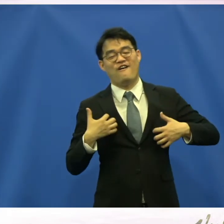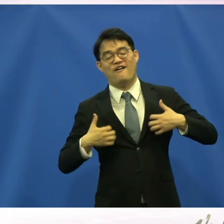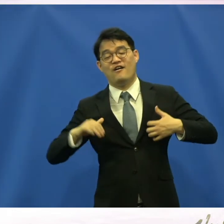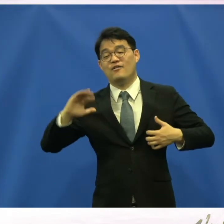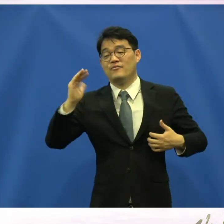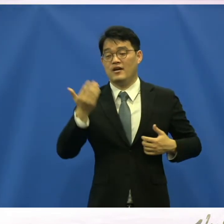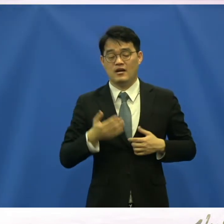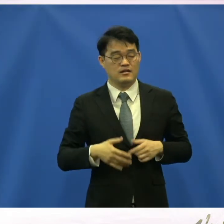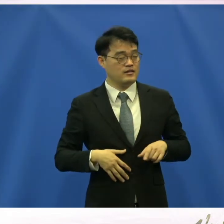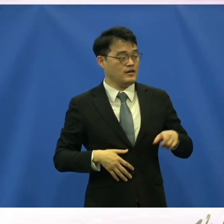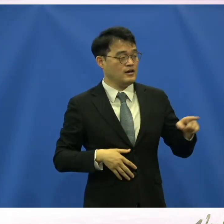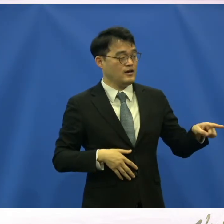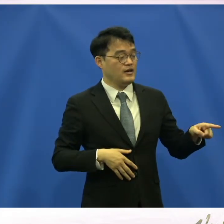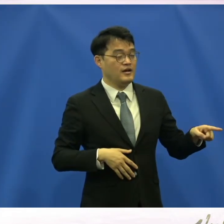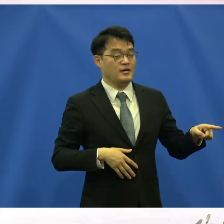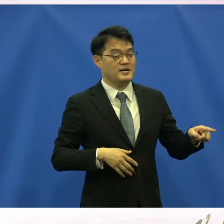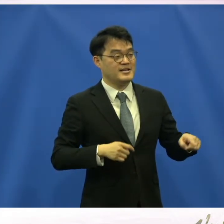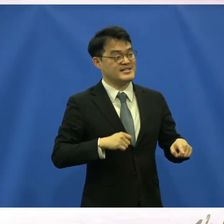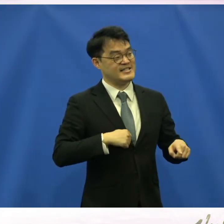쓸데없는 데 쓰면.